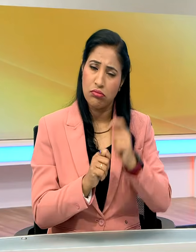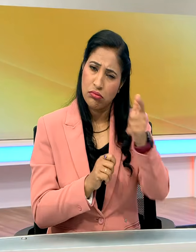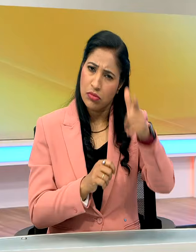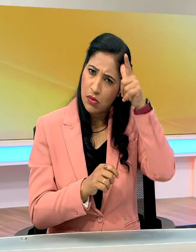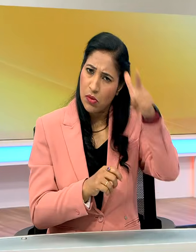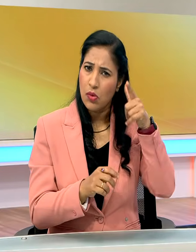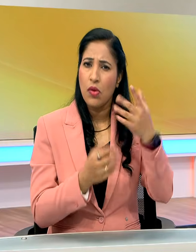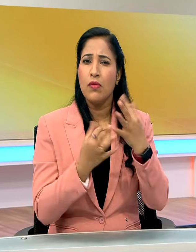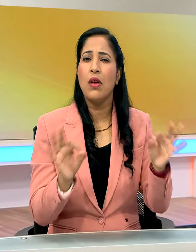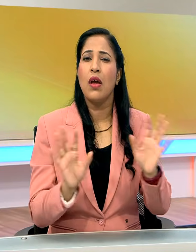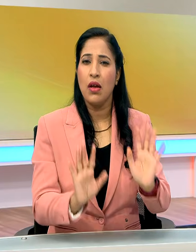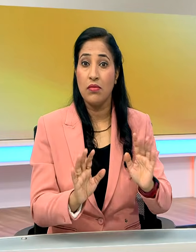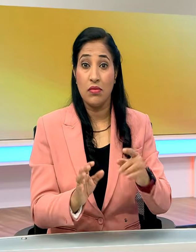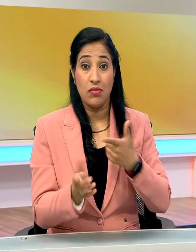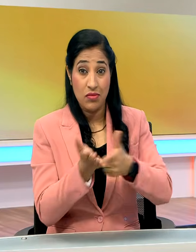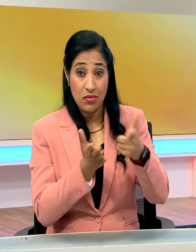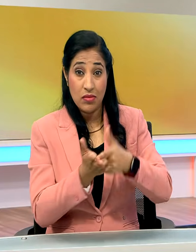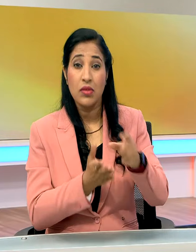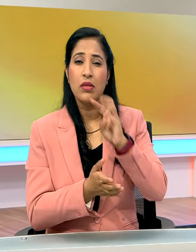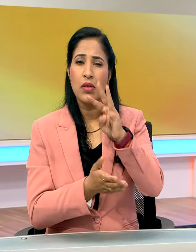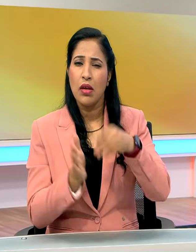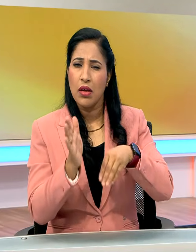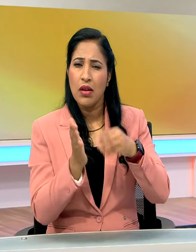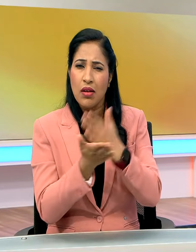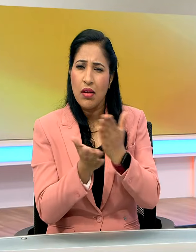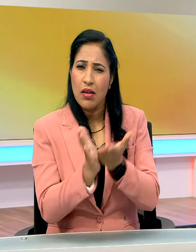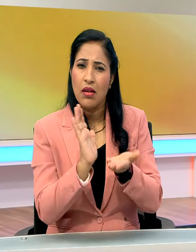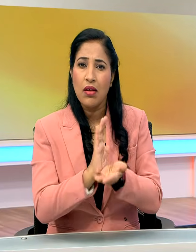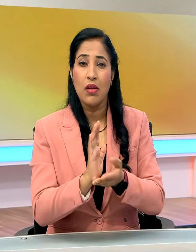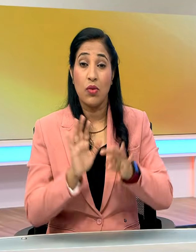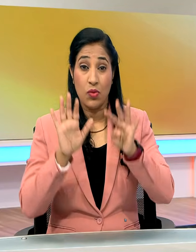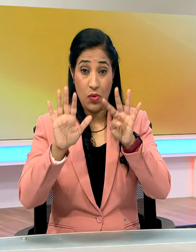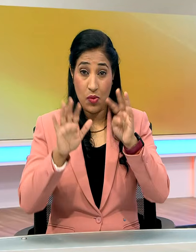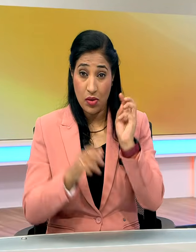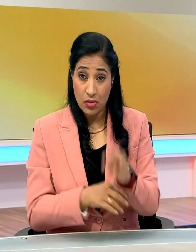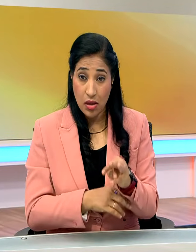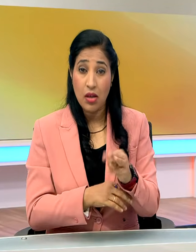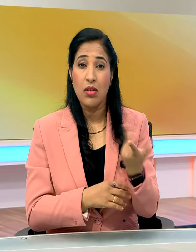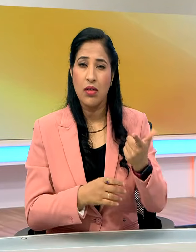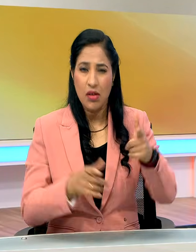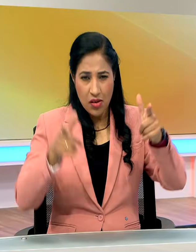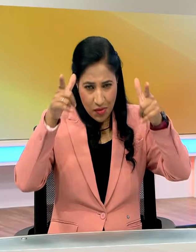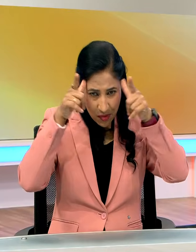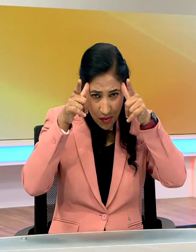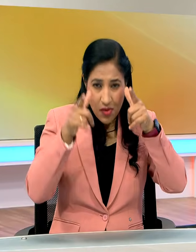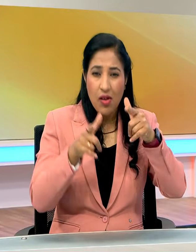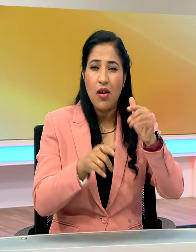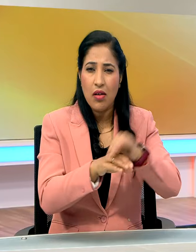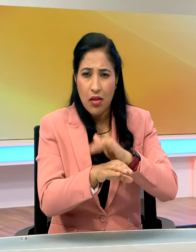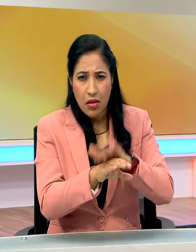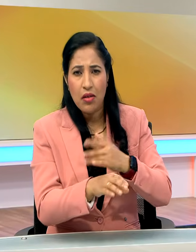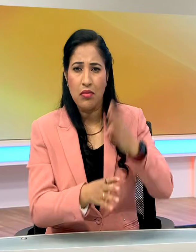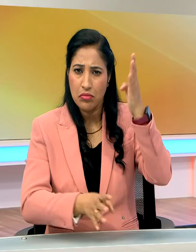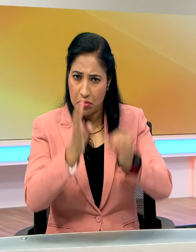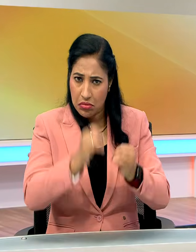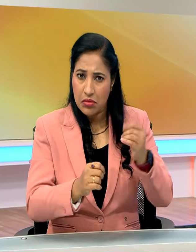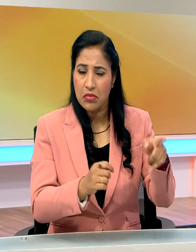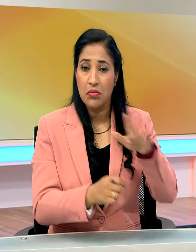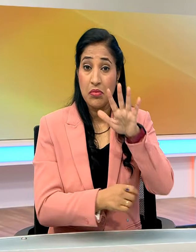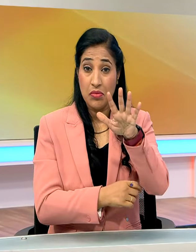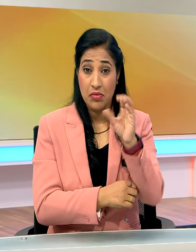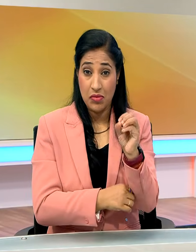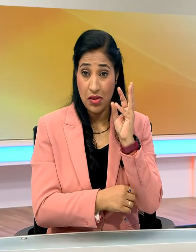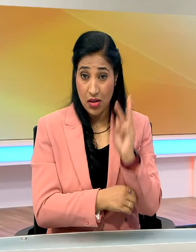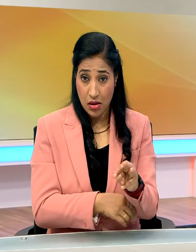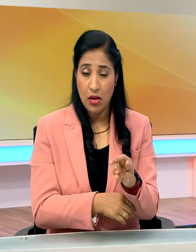3 किश्तों में 9,000 रुपये के अलावा पशुपालन और डेयरी उद्योग के लिए सालाना 50,000 रुपये की राशि देने का भी ऐलान किया गया